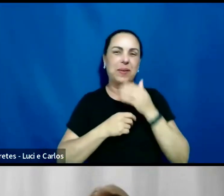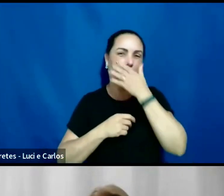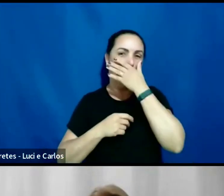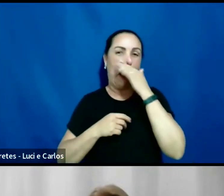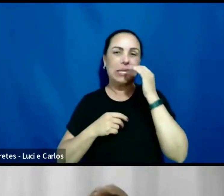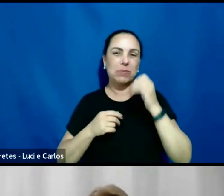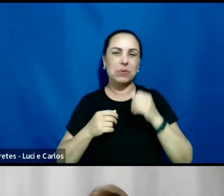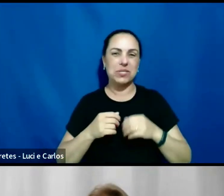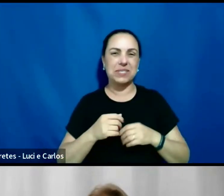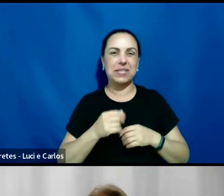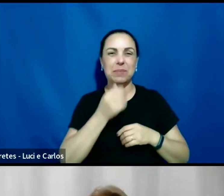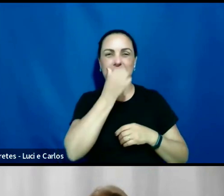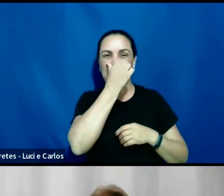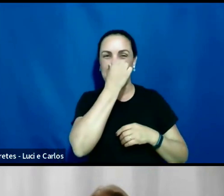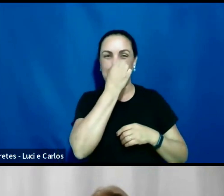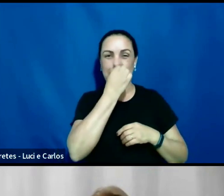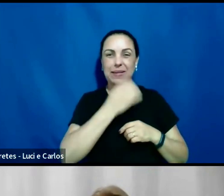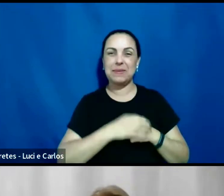minha vida.